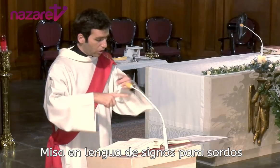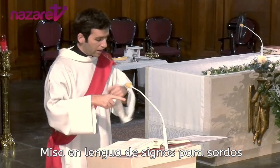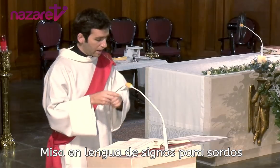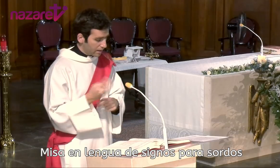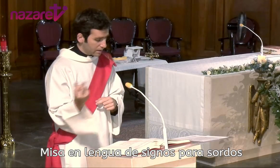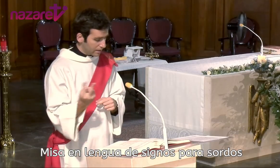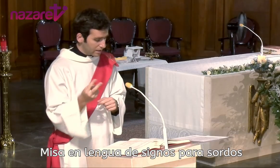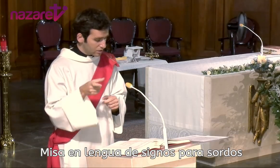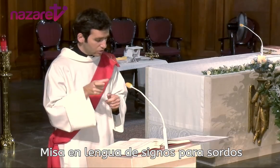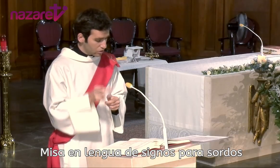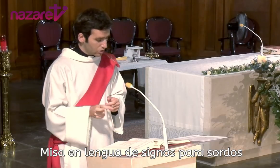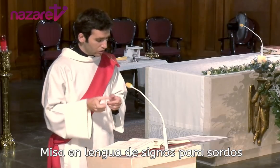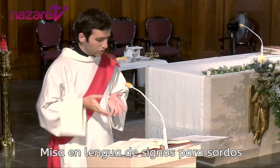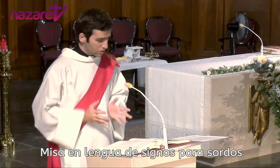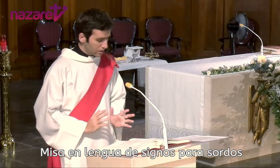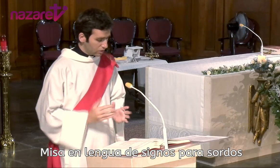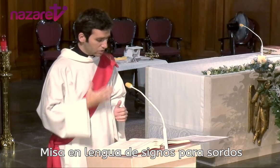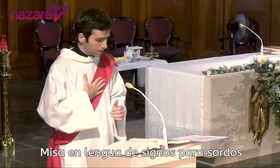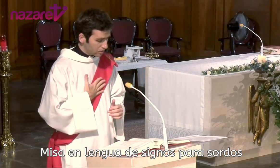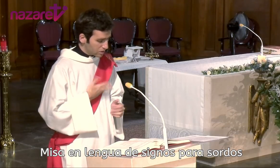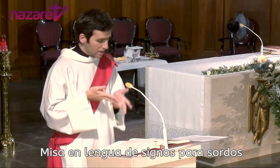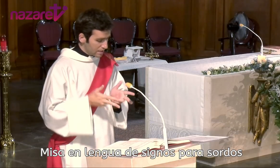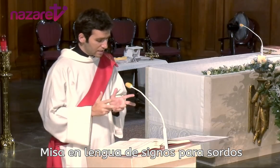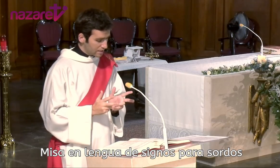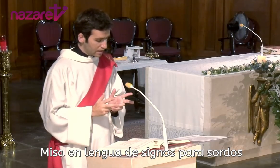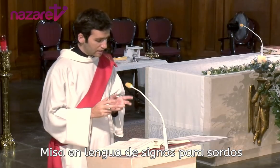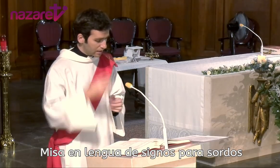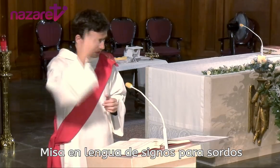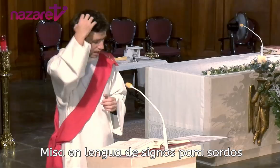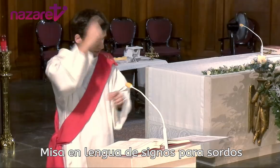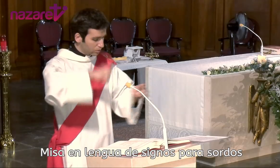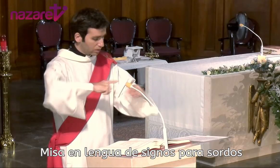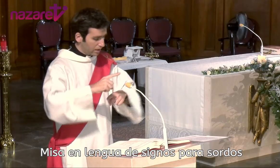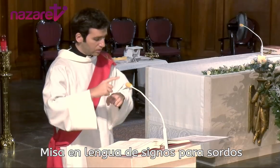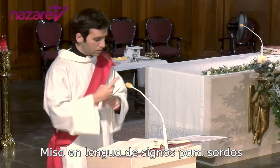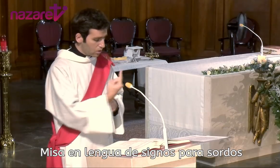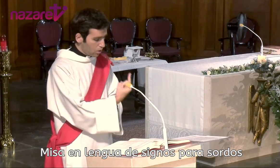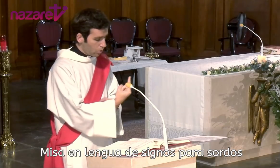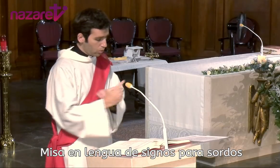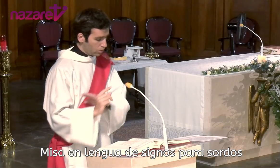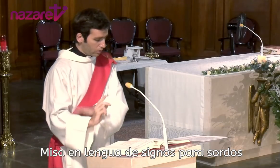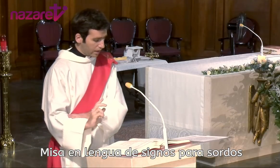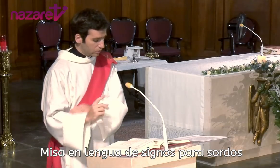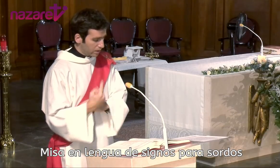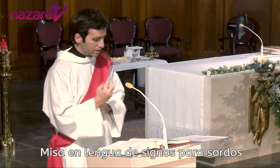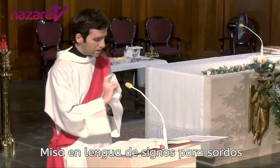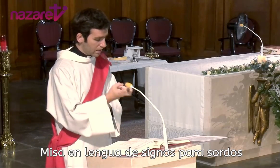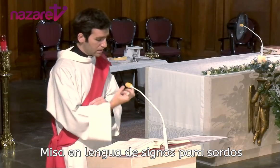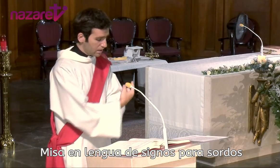ordena que estos dos hijos míos se sienten en tu reino, uno a tu derecha y